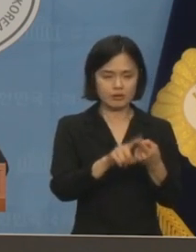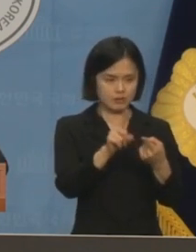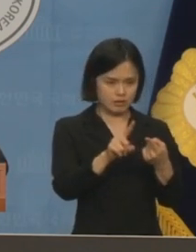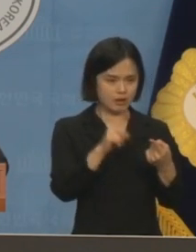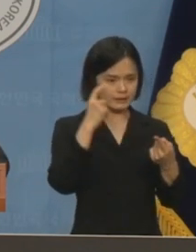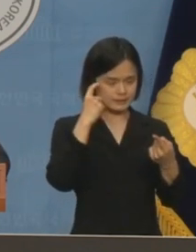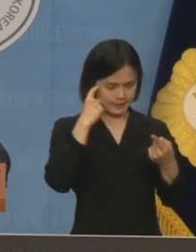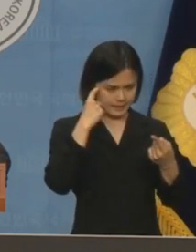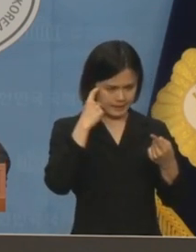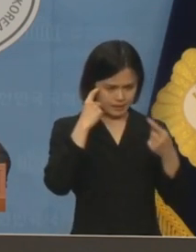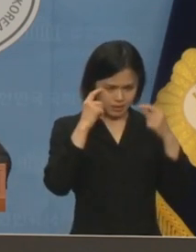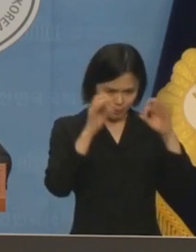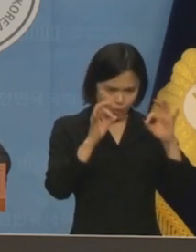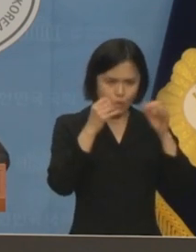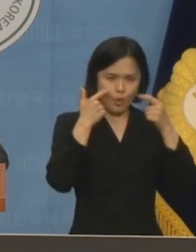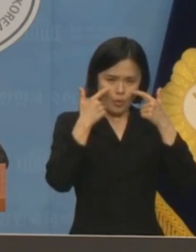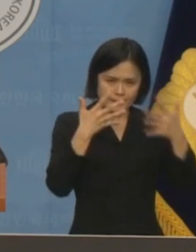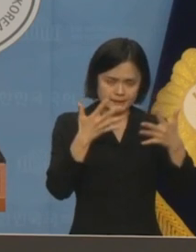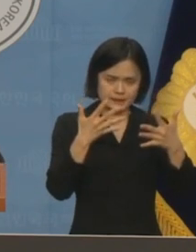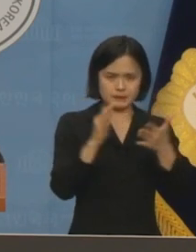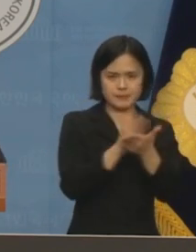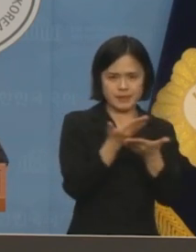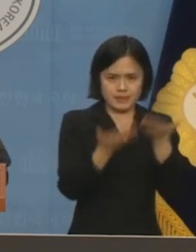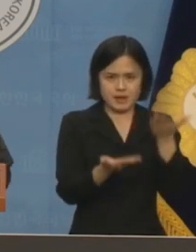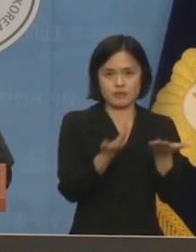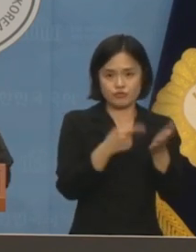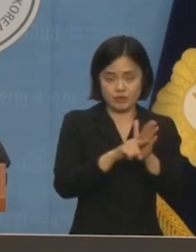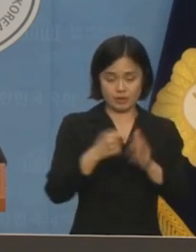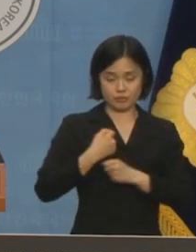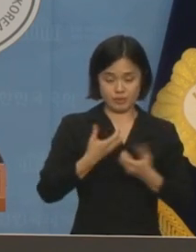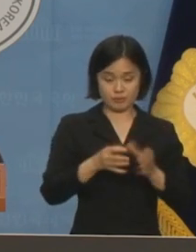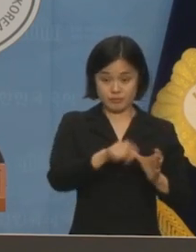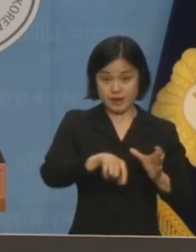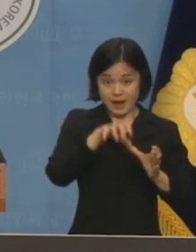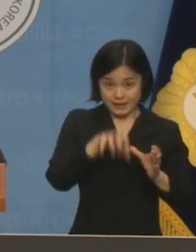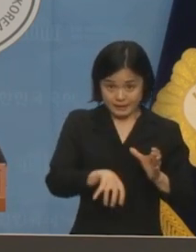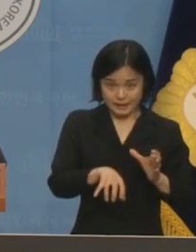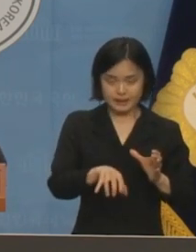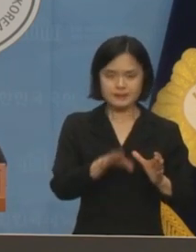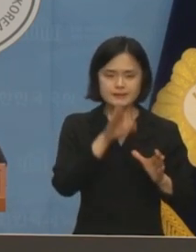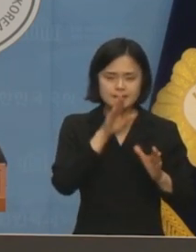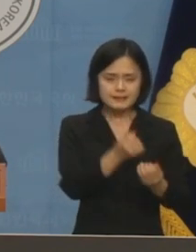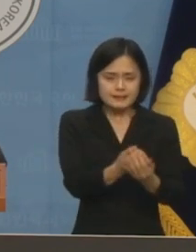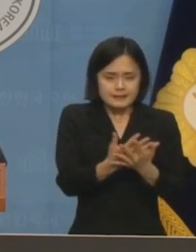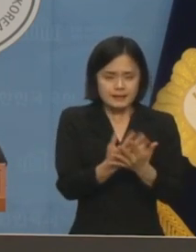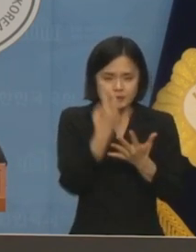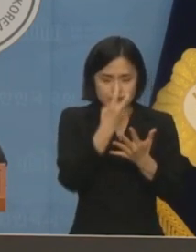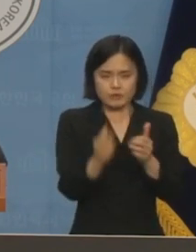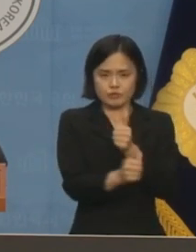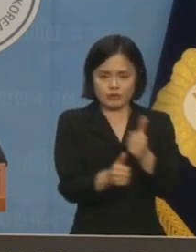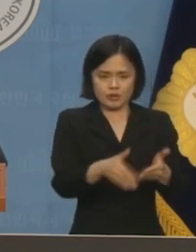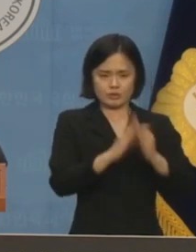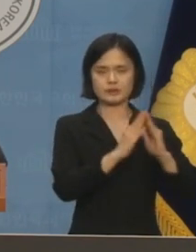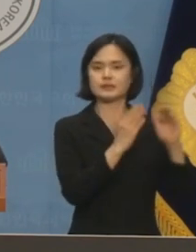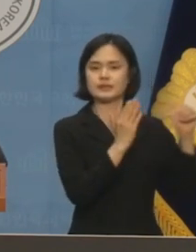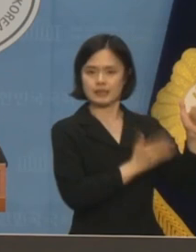긴급 지시하라. 우리는 고 변희수 하사의 비극적 죽음을 안타깝게 여기지만 그러한 비극적 사태가